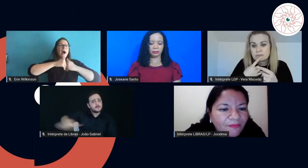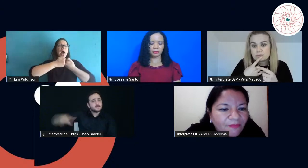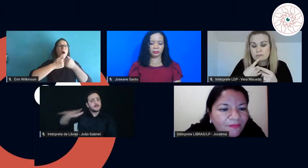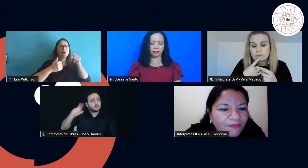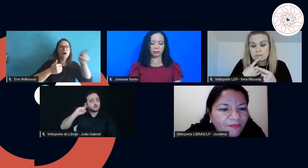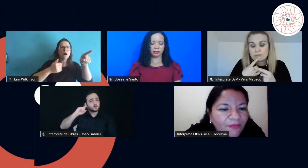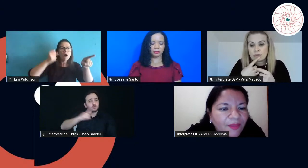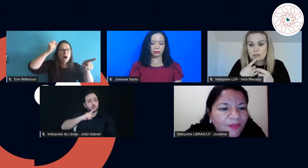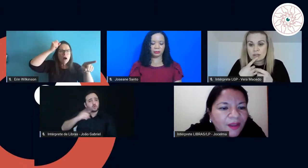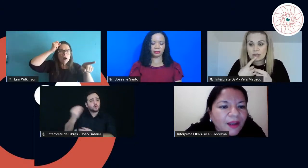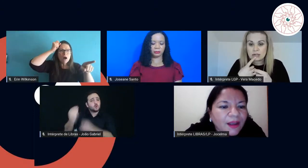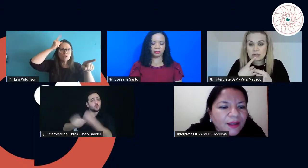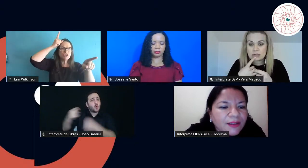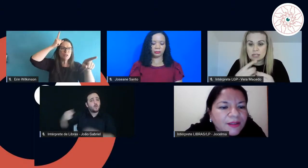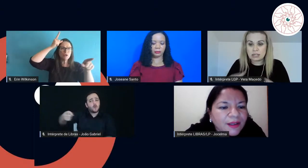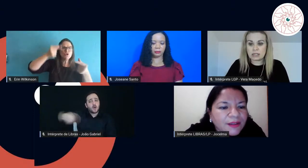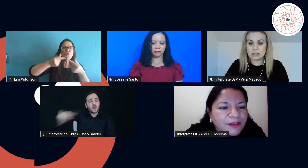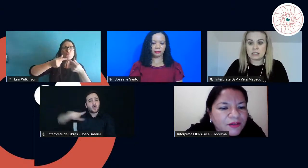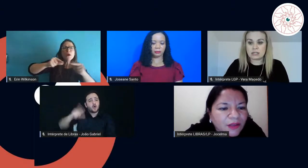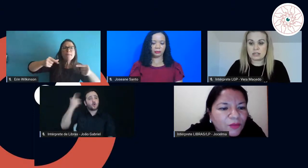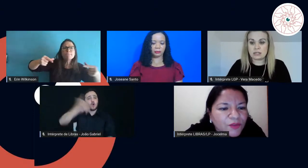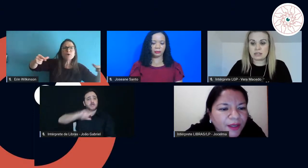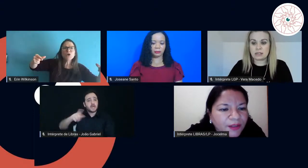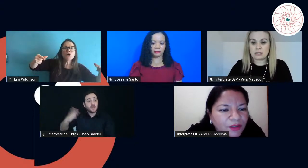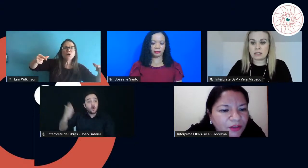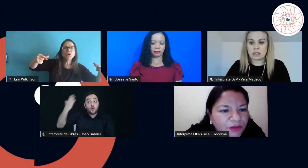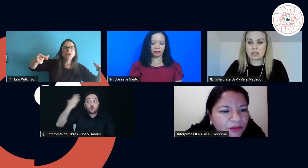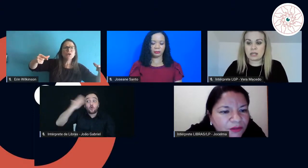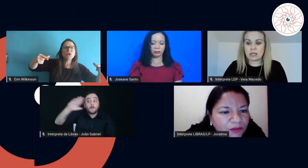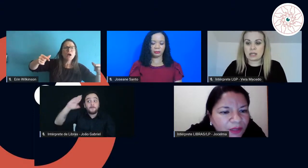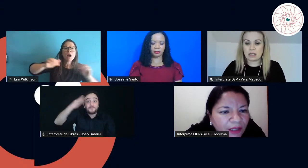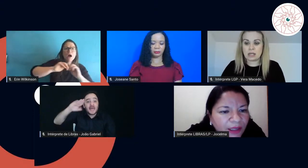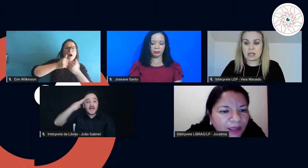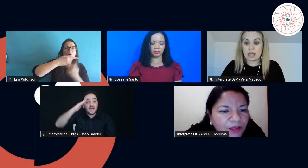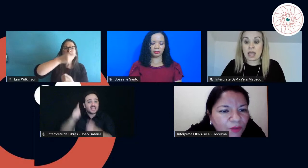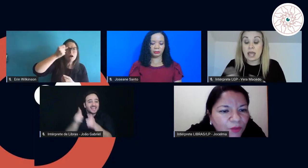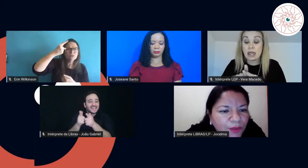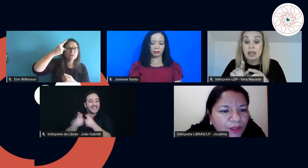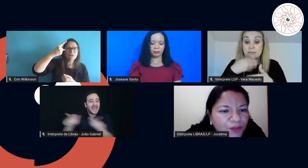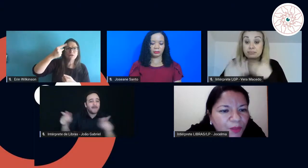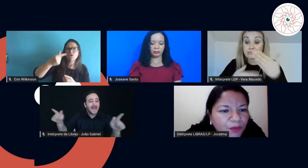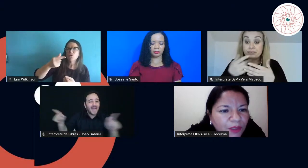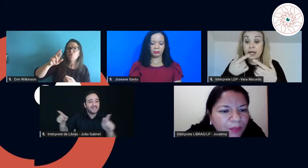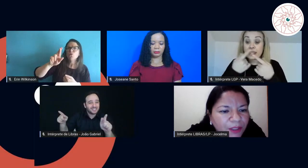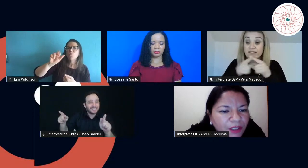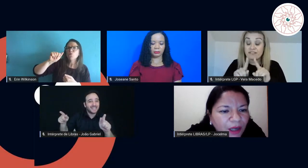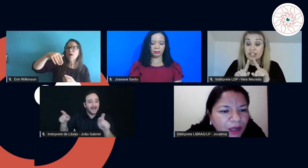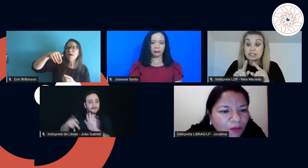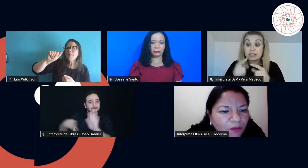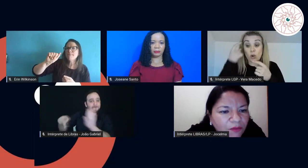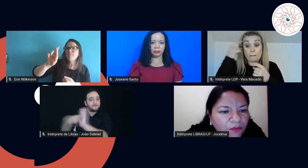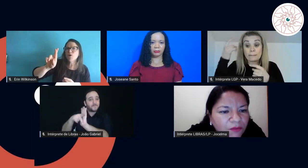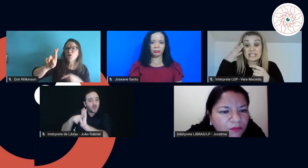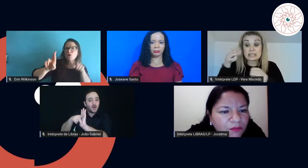ingleses, eles eles atuam diferente, né, na questão do entendimento